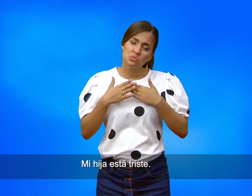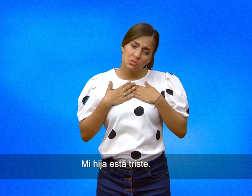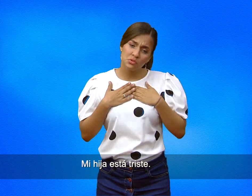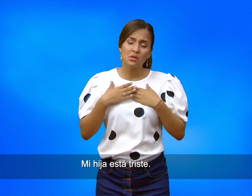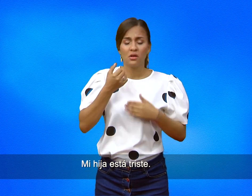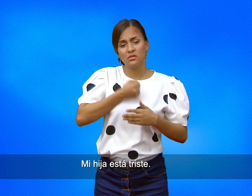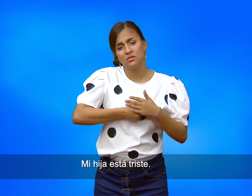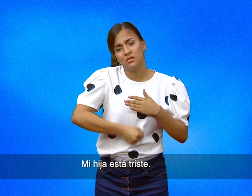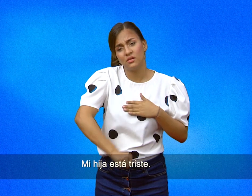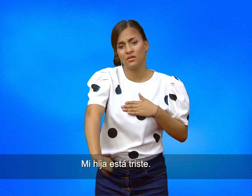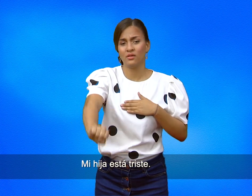Mi hija